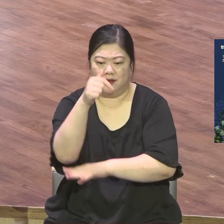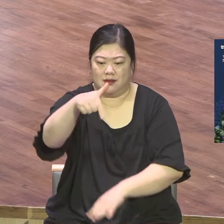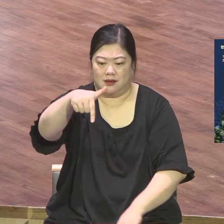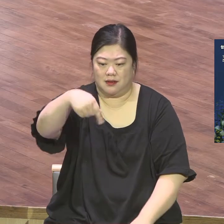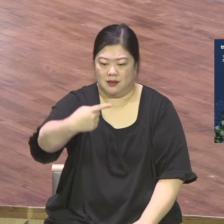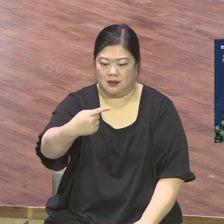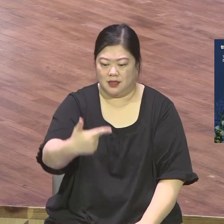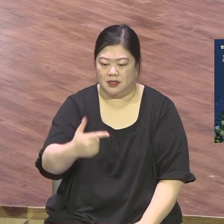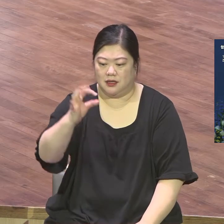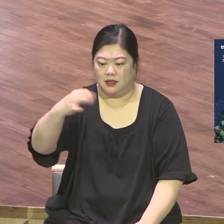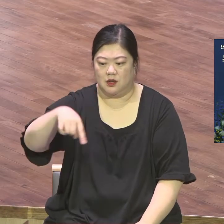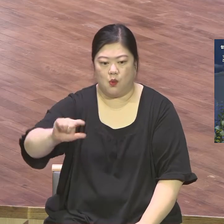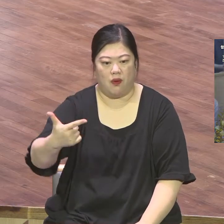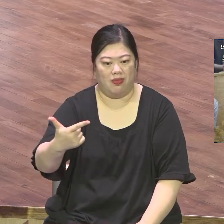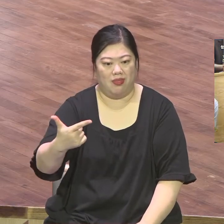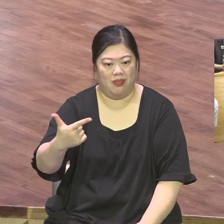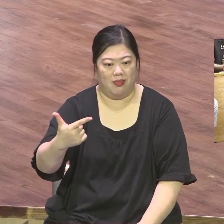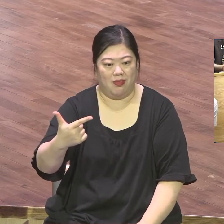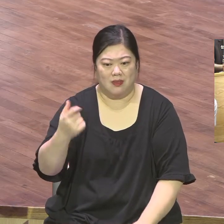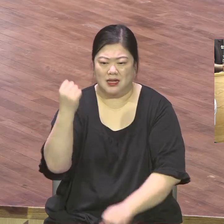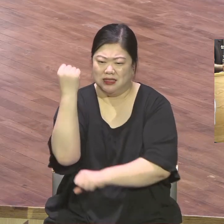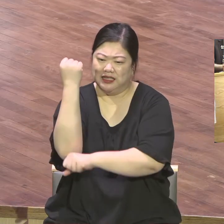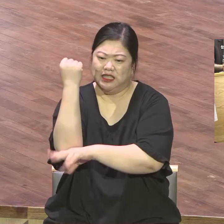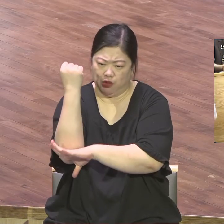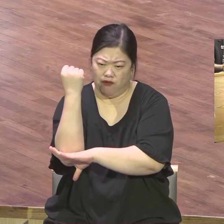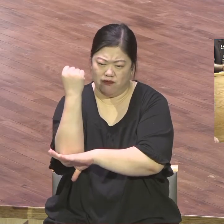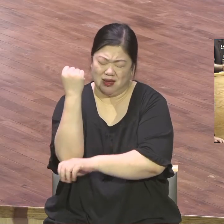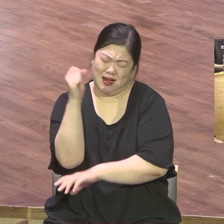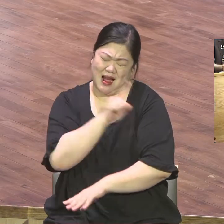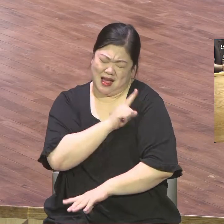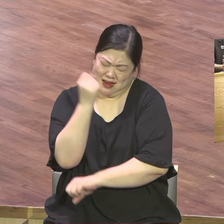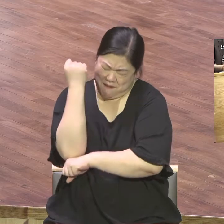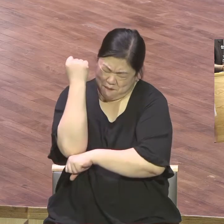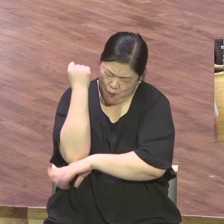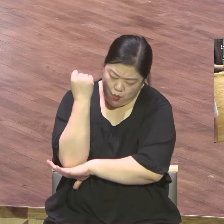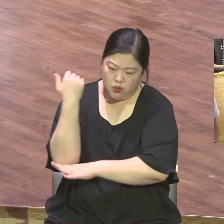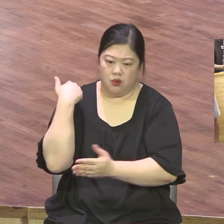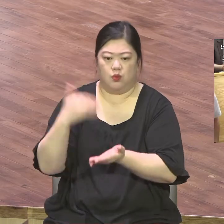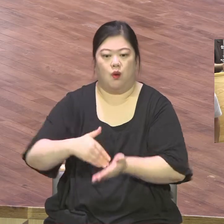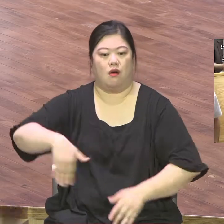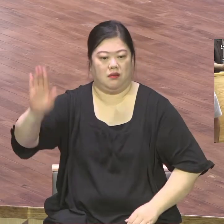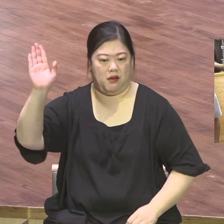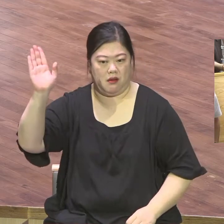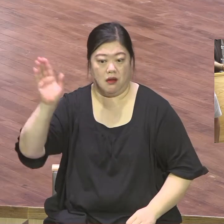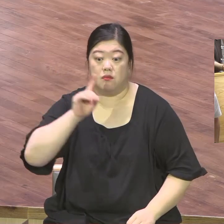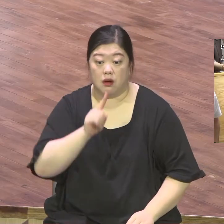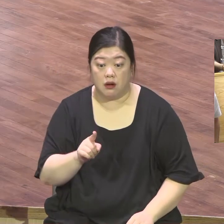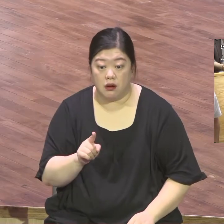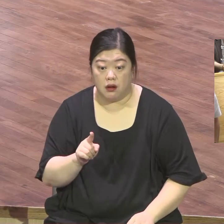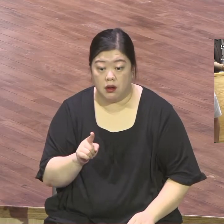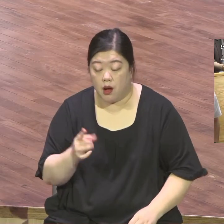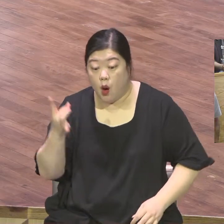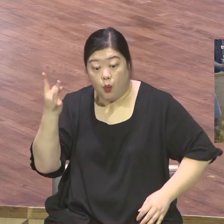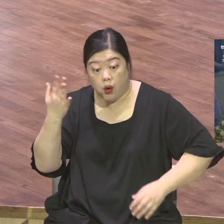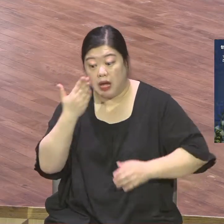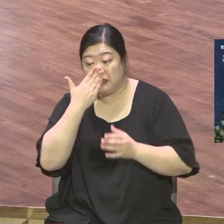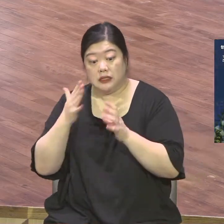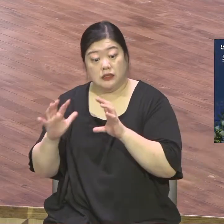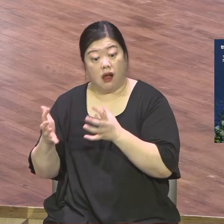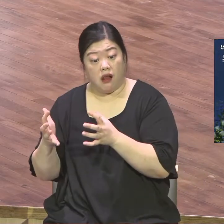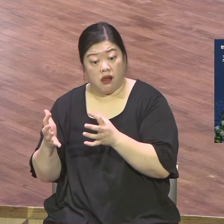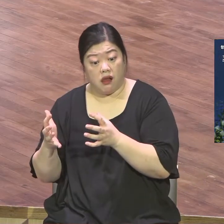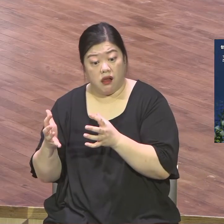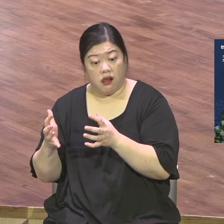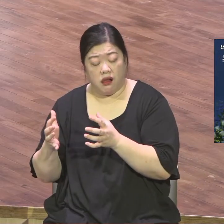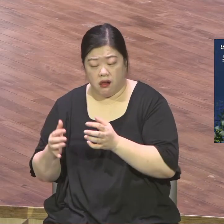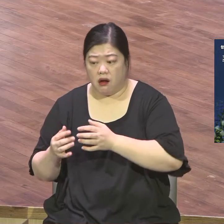된 유랑민이 된 이유가 어디 있느냐? 선택받은 이스라엘 백성들이 왜 그렇게 지구촌에서